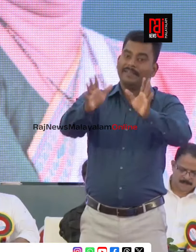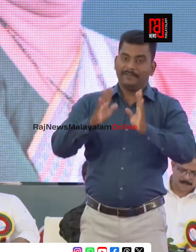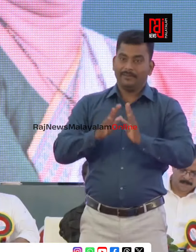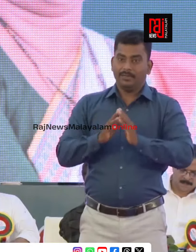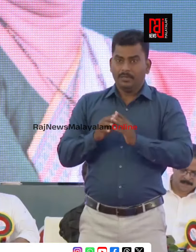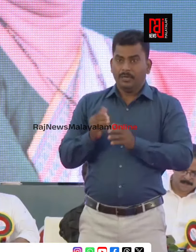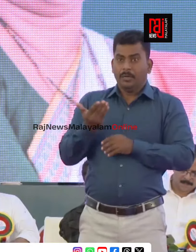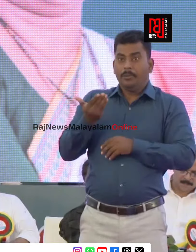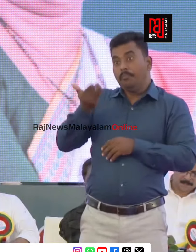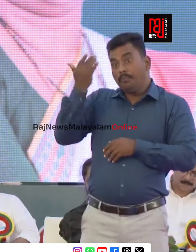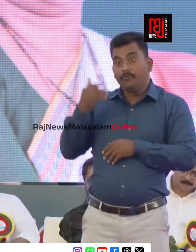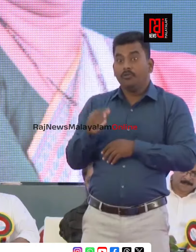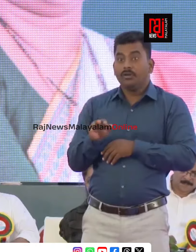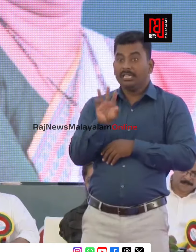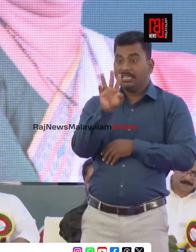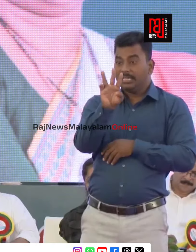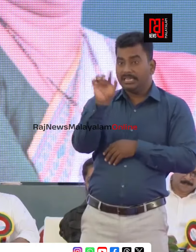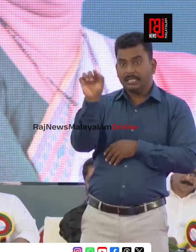3-ൽ നിന്ന് 4% ഉയർത്തുകയും